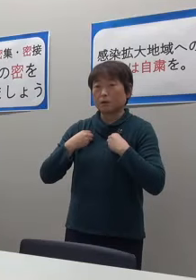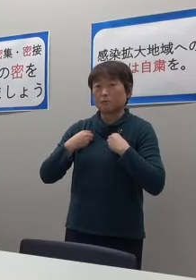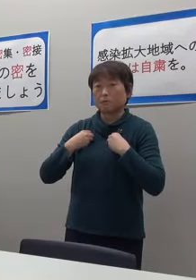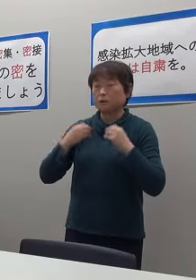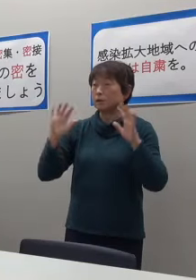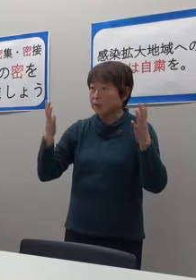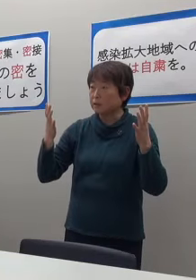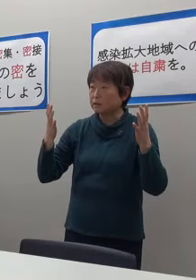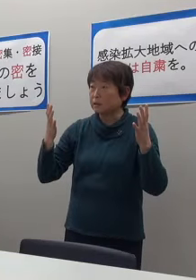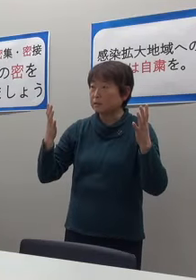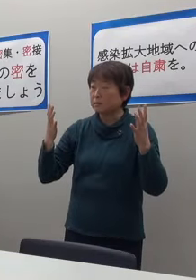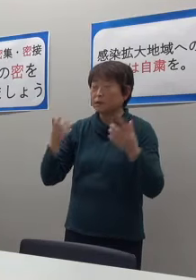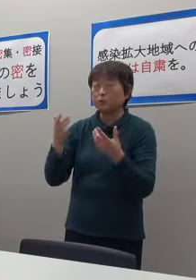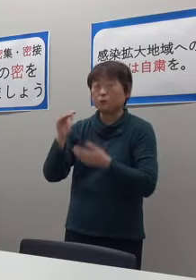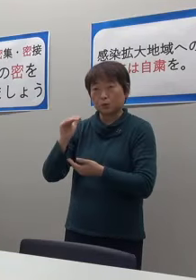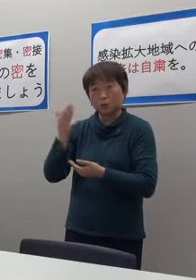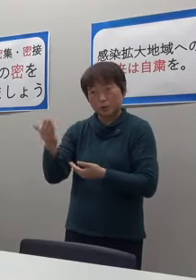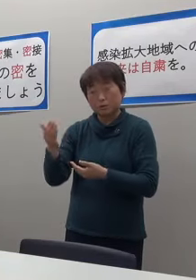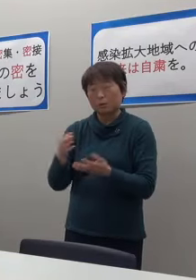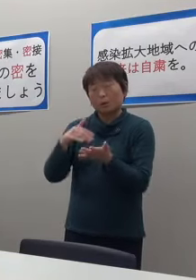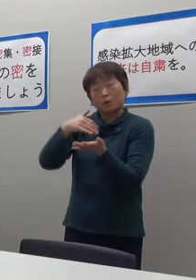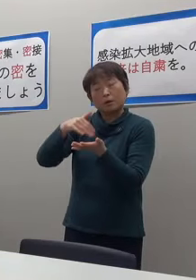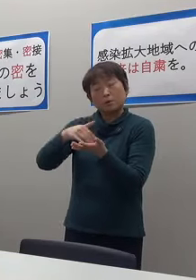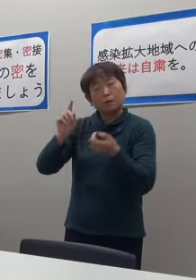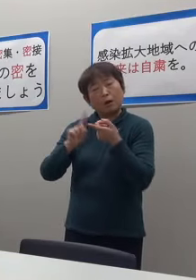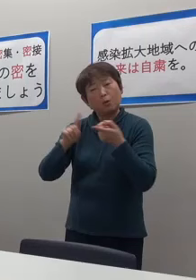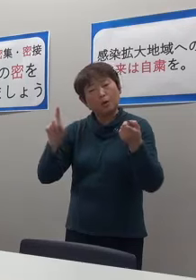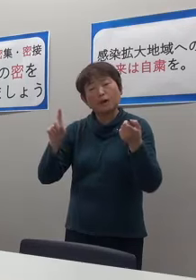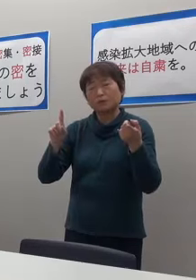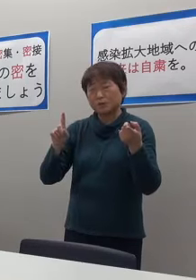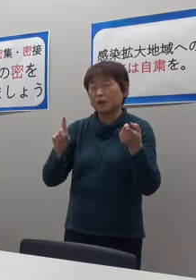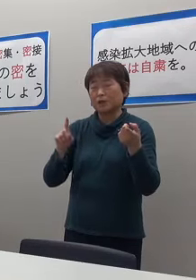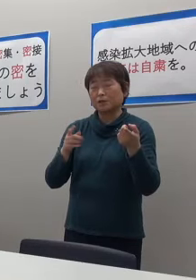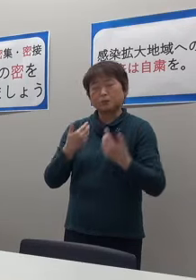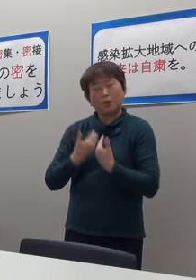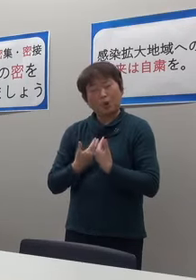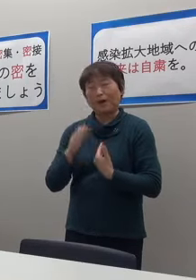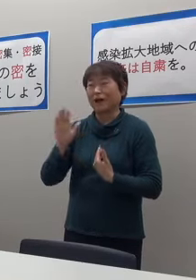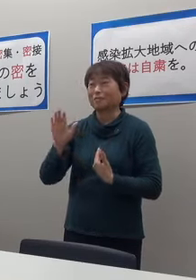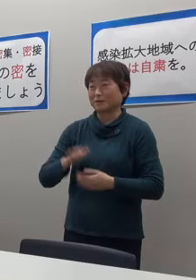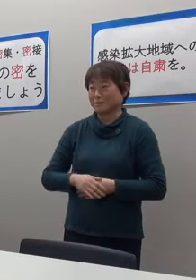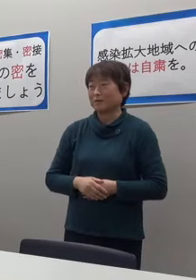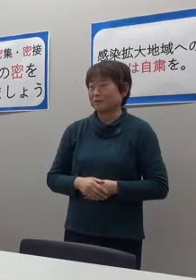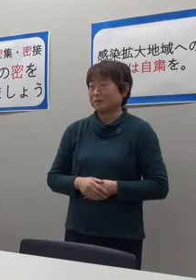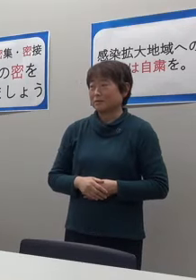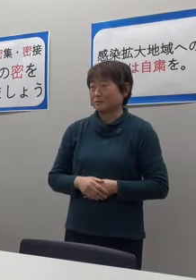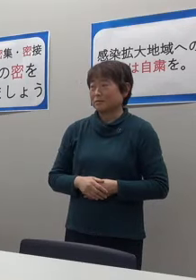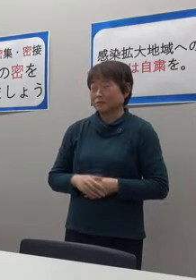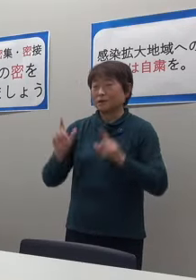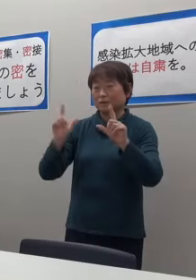うふうな話になってちょっとそこ教えてください。 あ、すいません、まず基本的